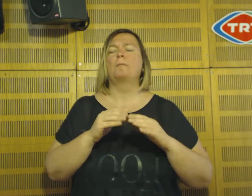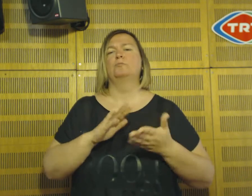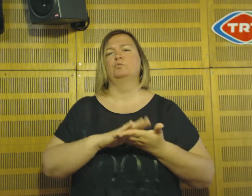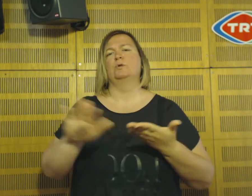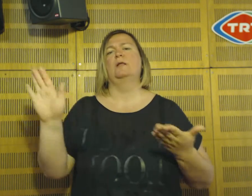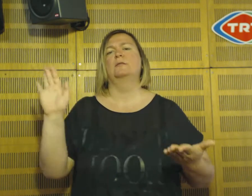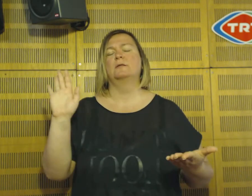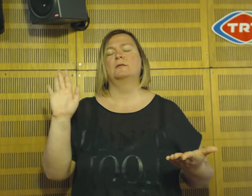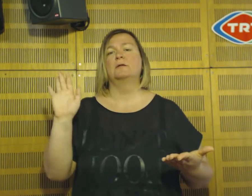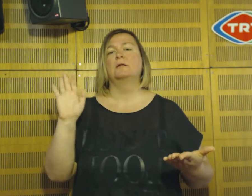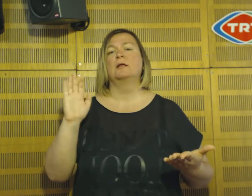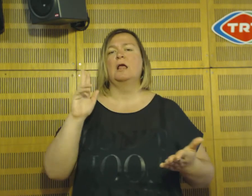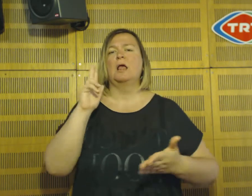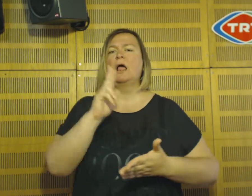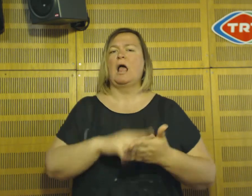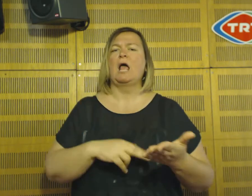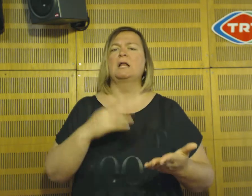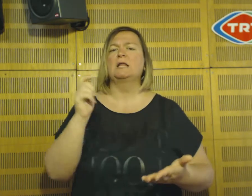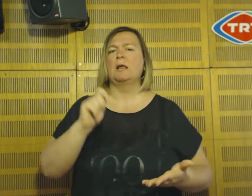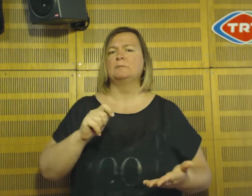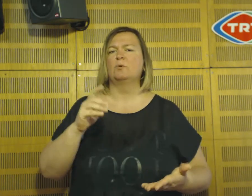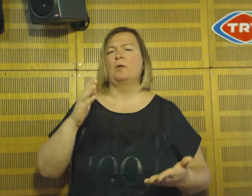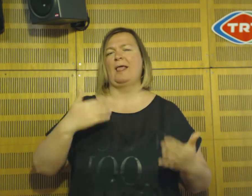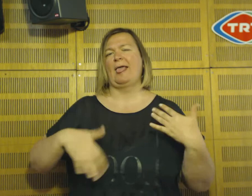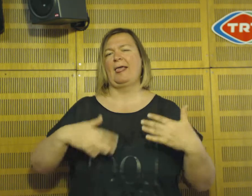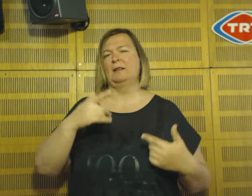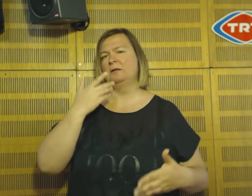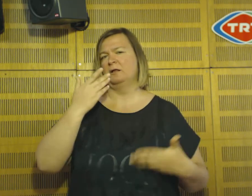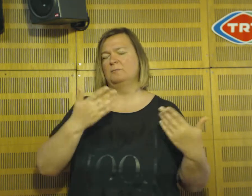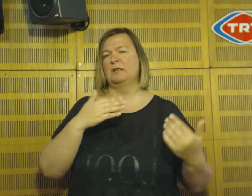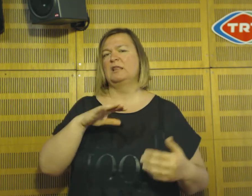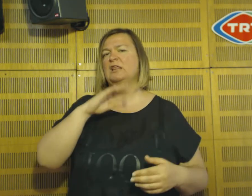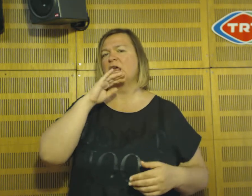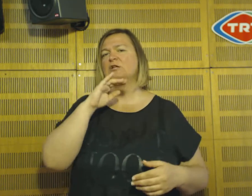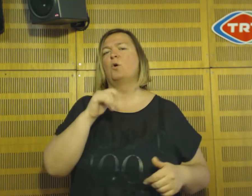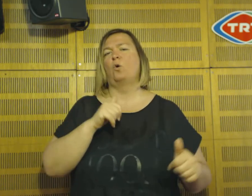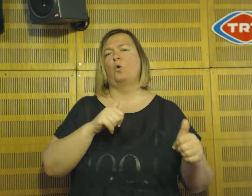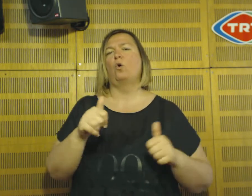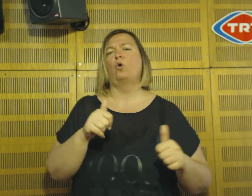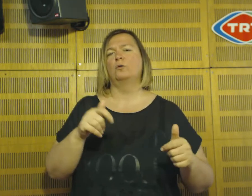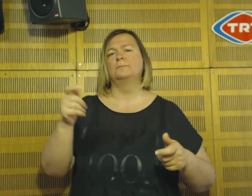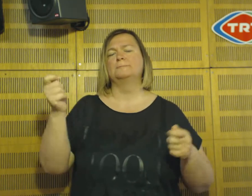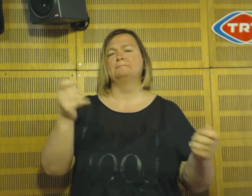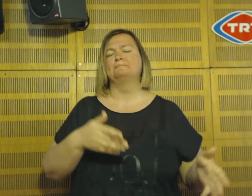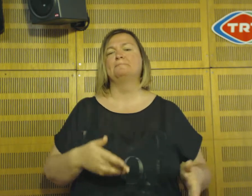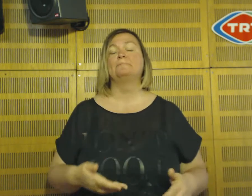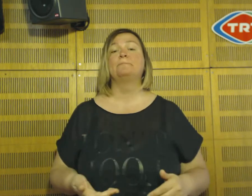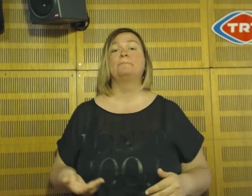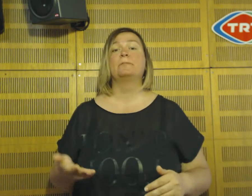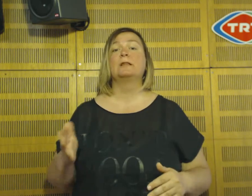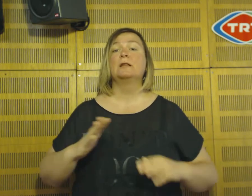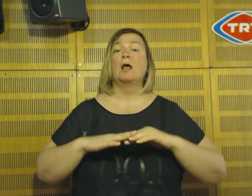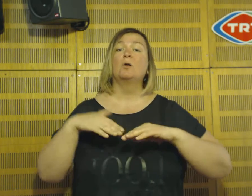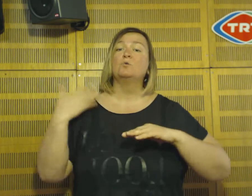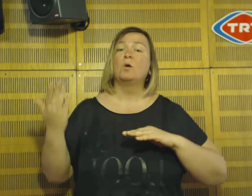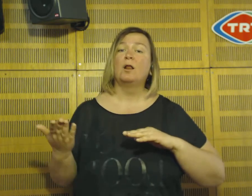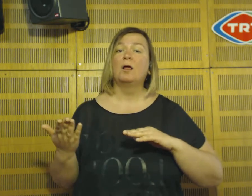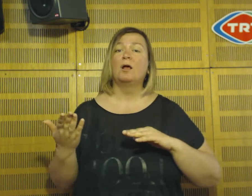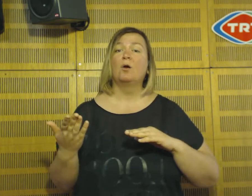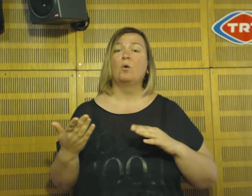hallettik. Evet. Kaydı yapılmış olan engellilerden bahsediyorum. Yaşlılar zaten otomatikman indirilmiş oldu. Daha sonra ortaya şu